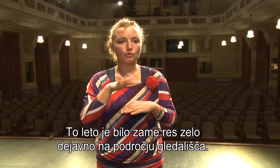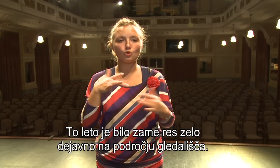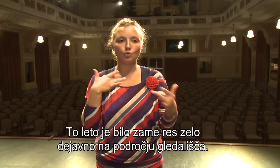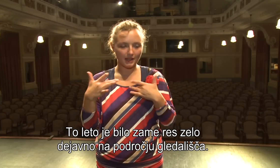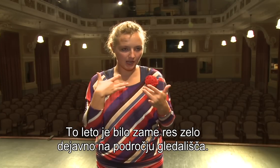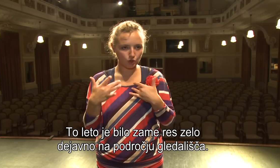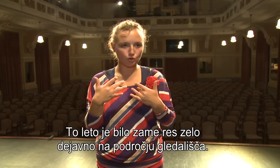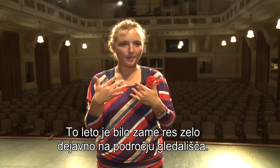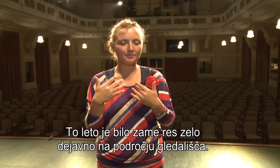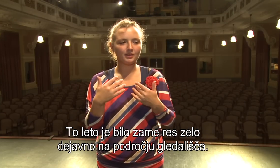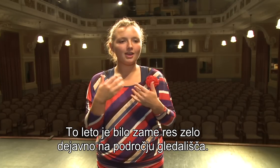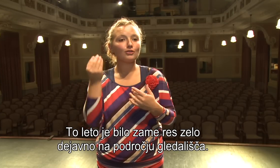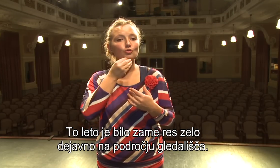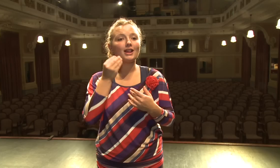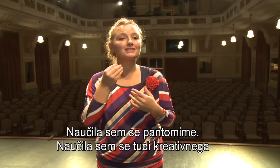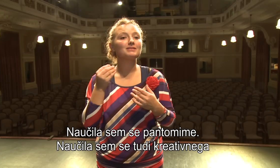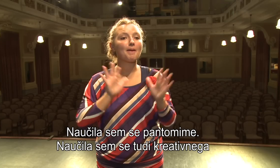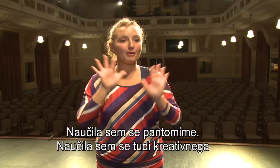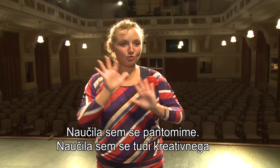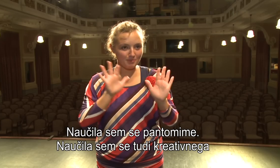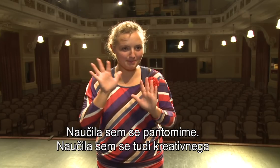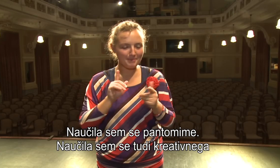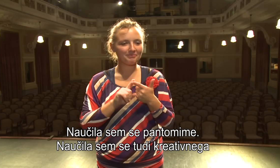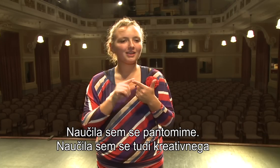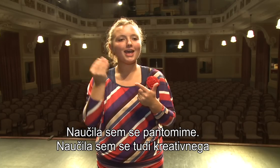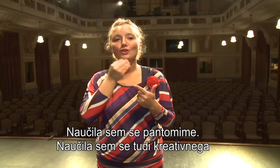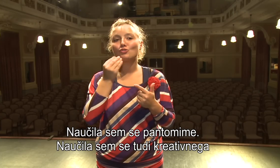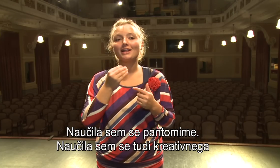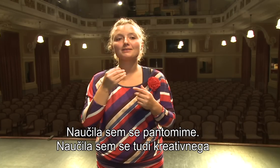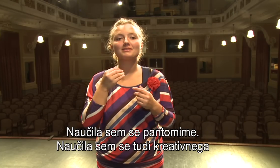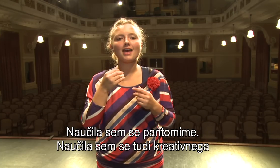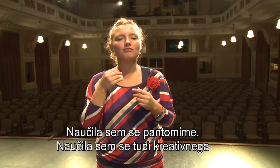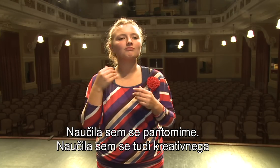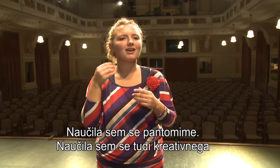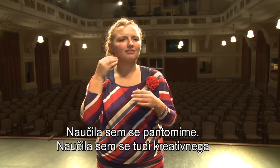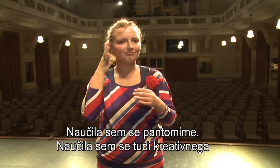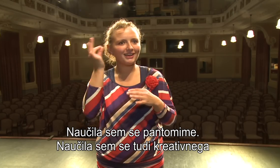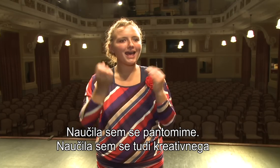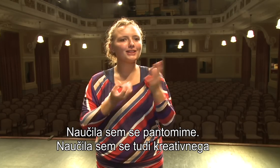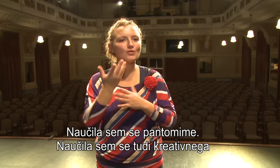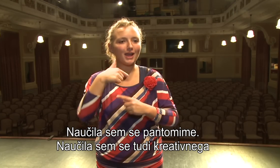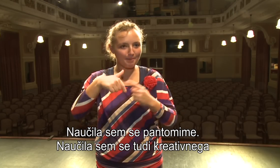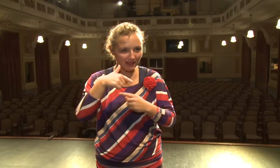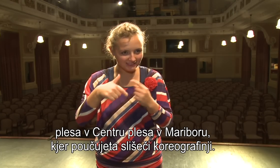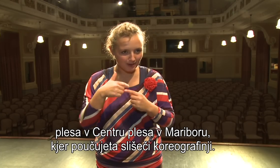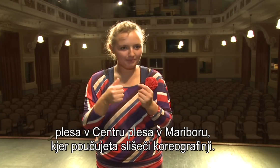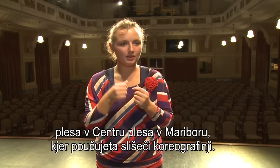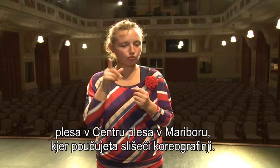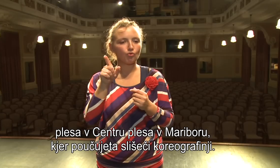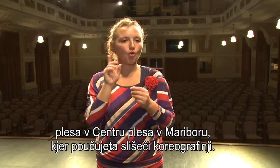področju gledališča. Naučila sem te pantomime, naučila sem te kreativnega plesa. To